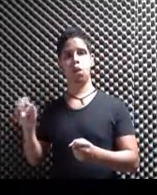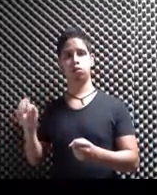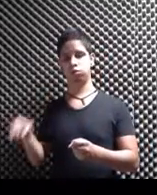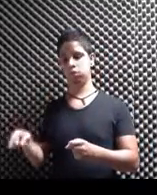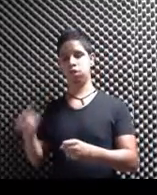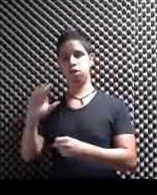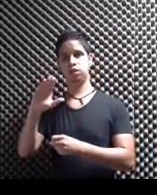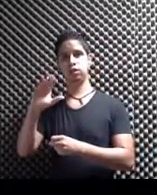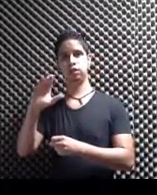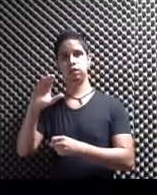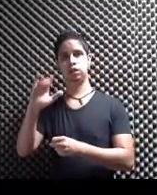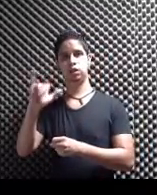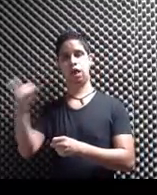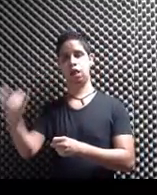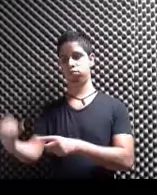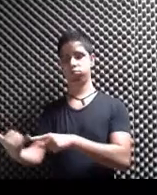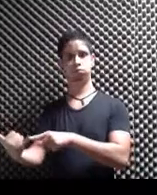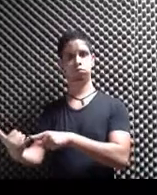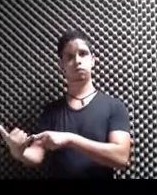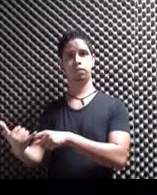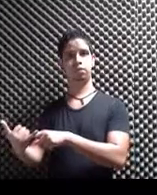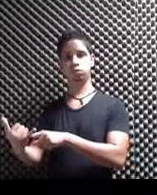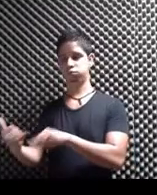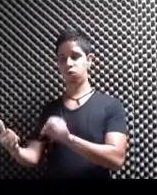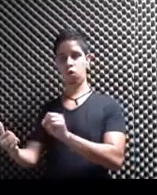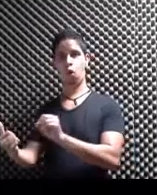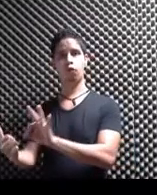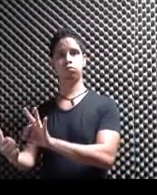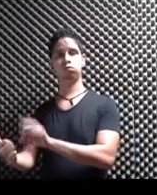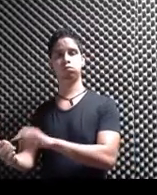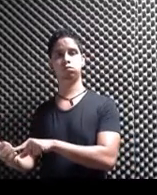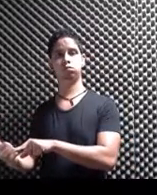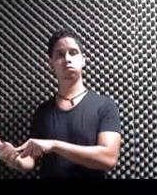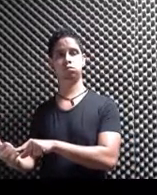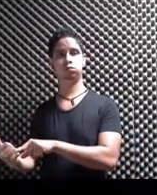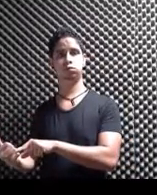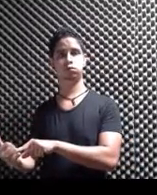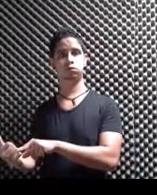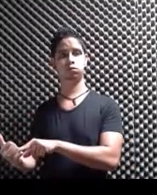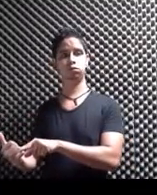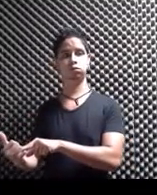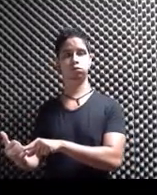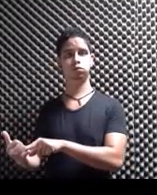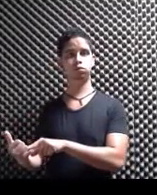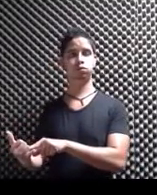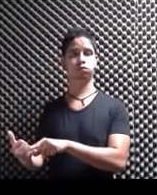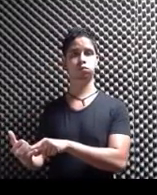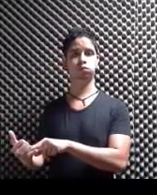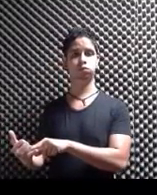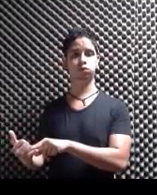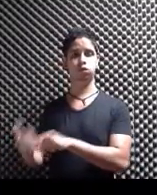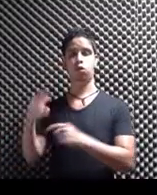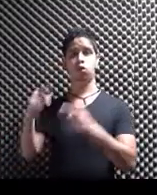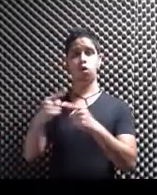entregar vayamos a salir encenderla y si uno antes cuando la descarga antes de ponerla activarla